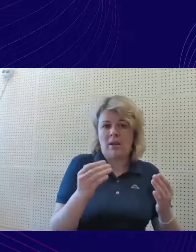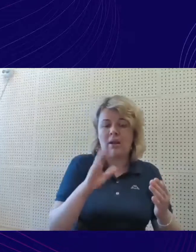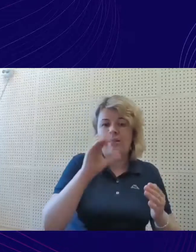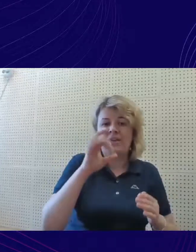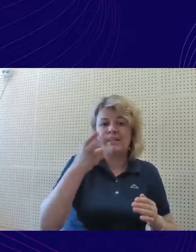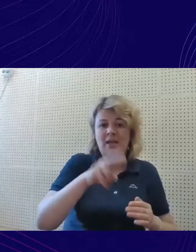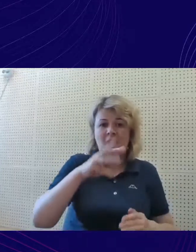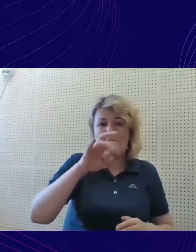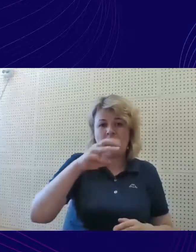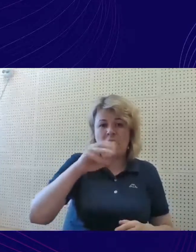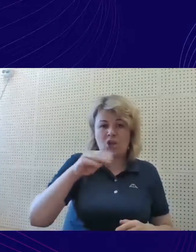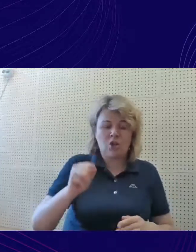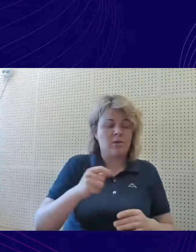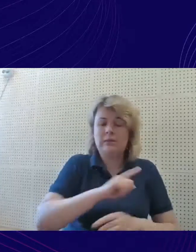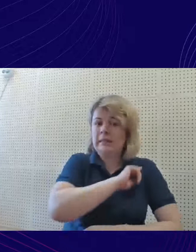очень сильно